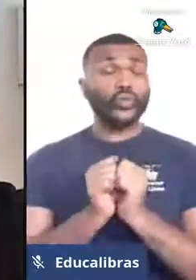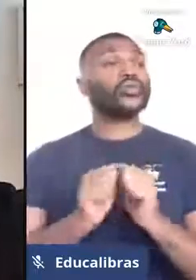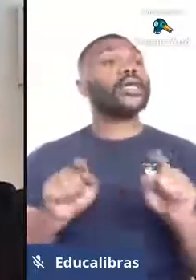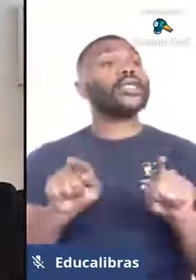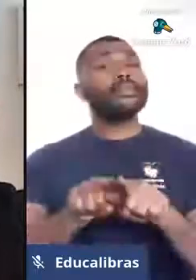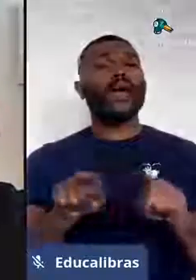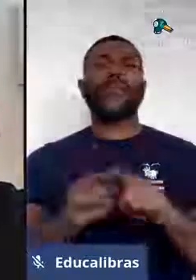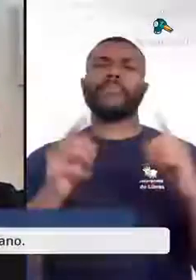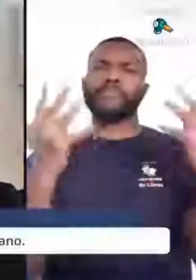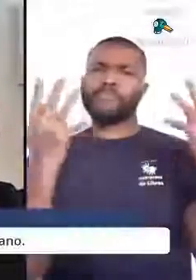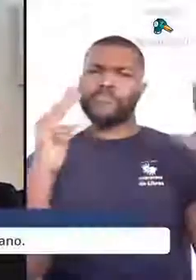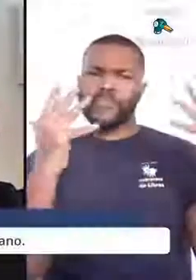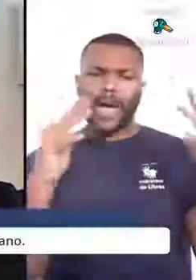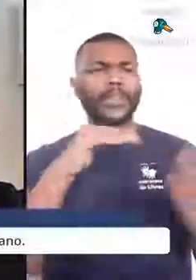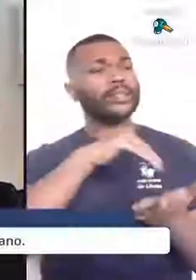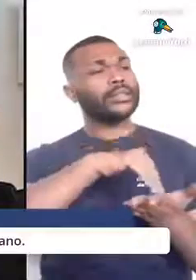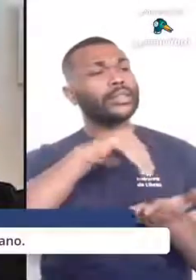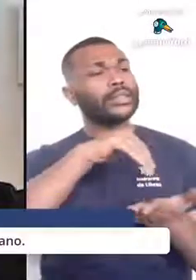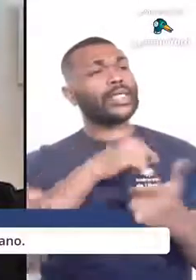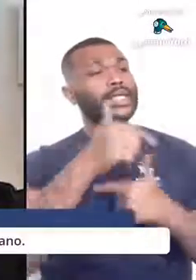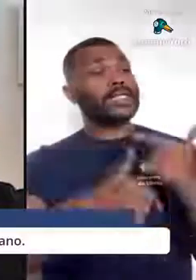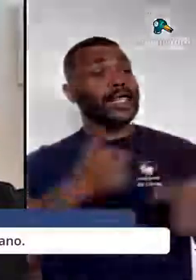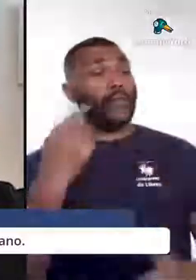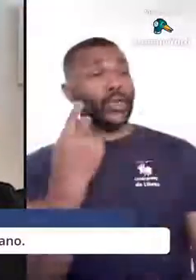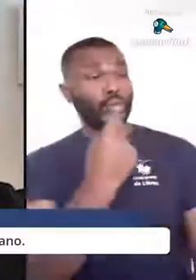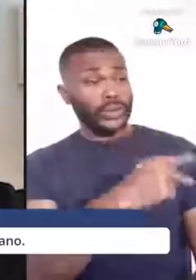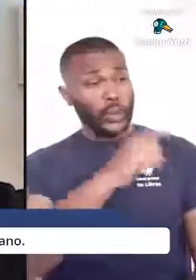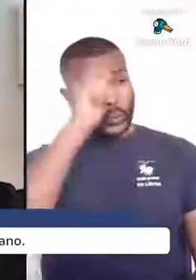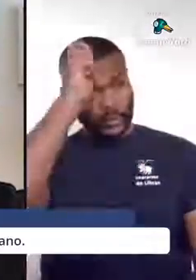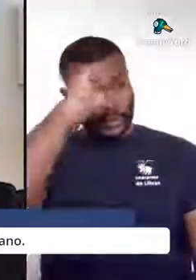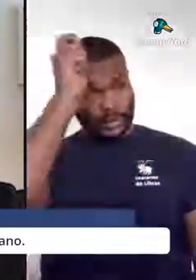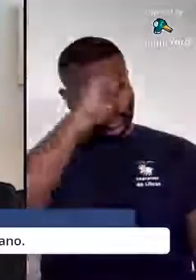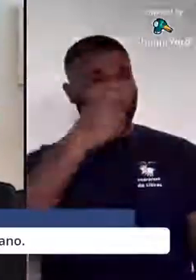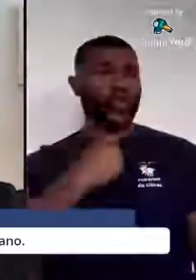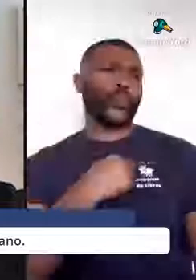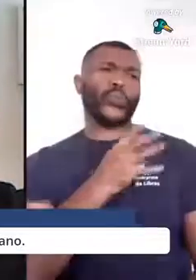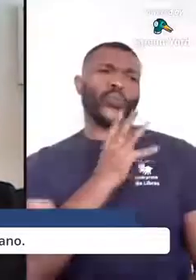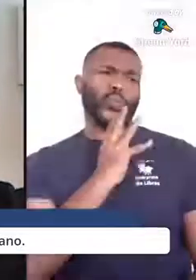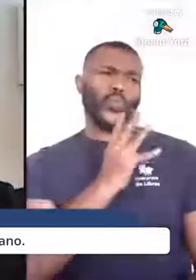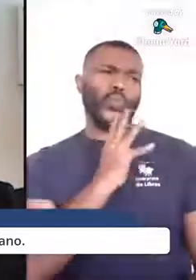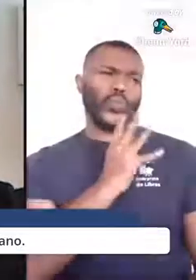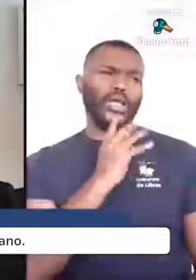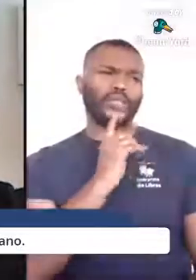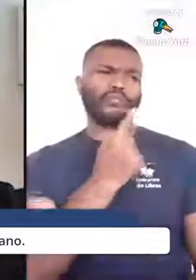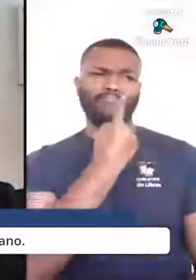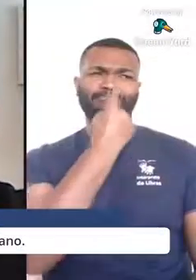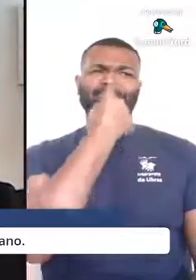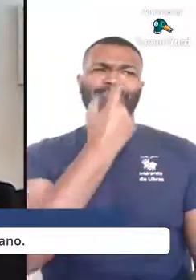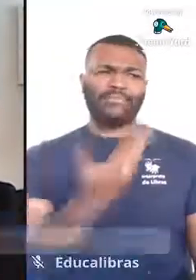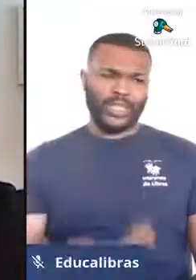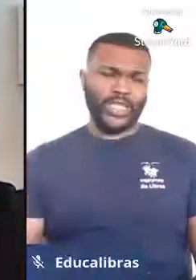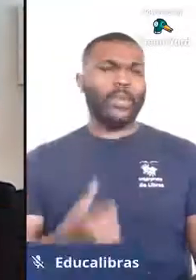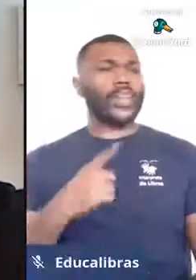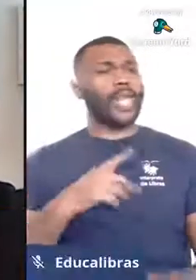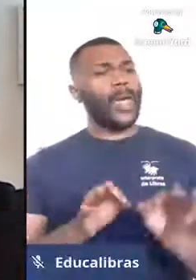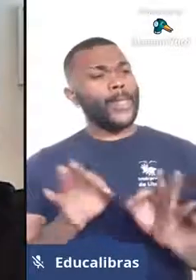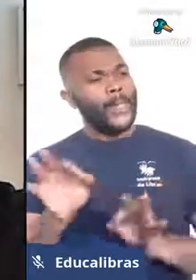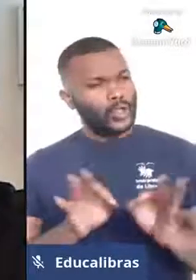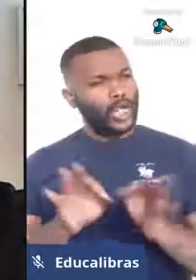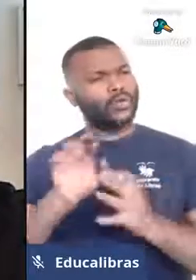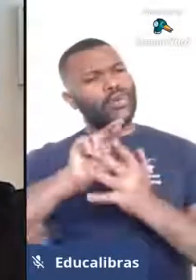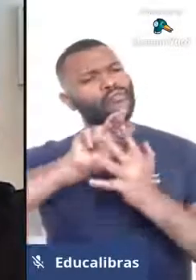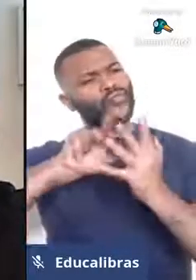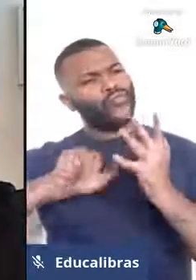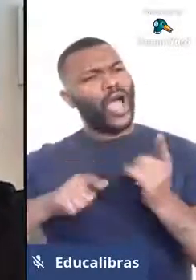parabenizar a secretaria e o seu trabalho, é um trabalho que eu conheço bastante bem, a gente teve vários projetos em parceria, continuará